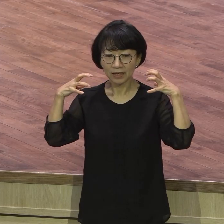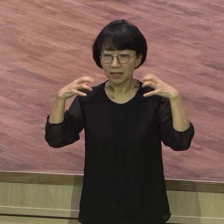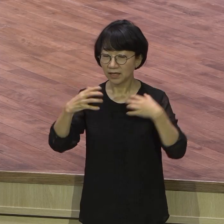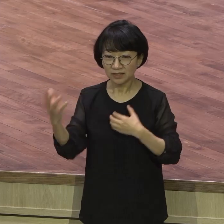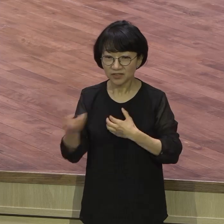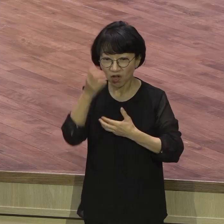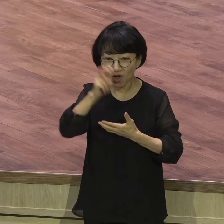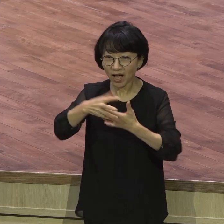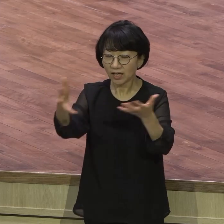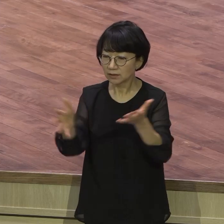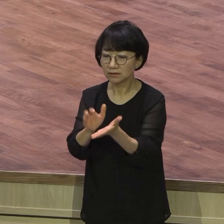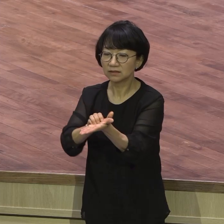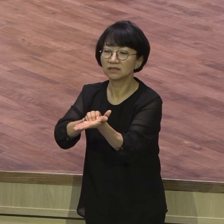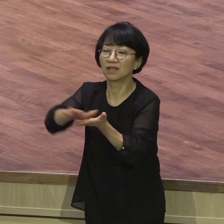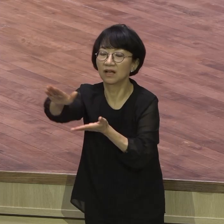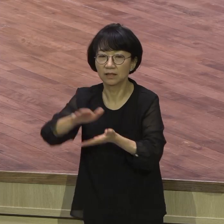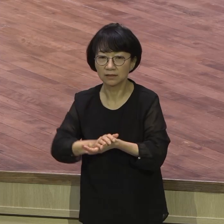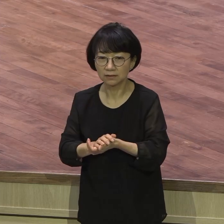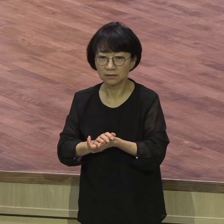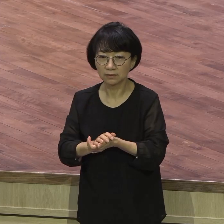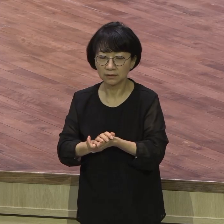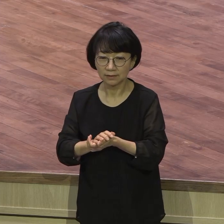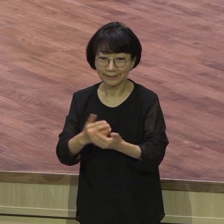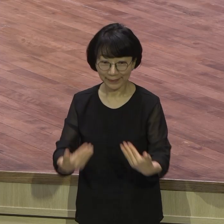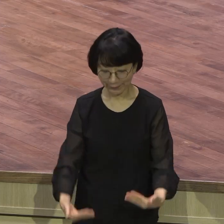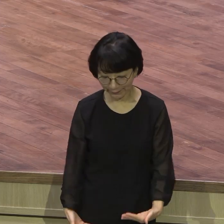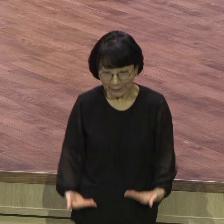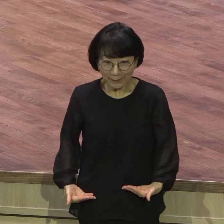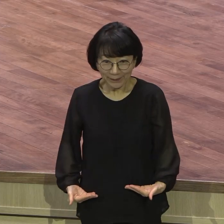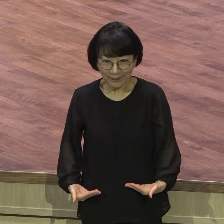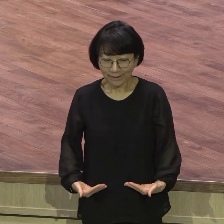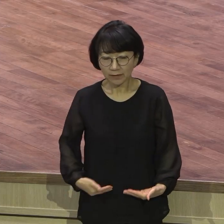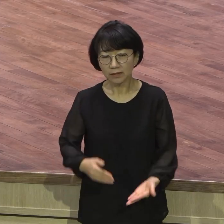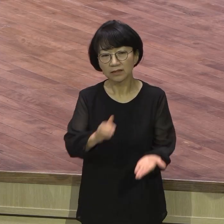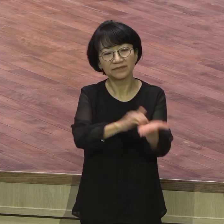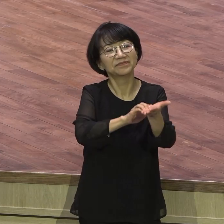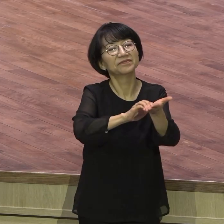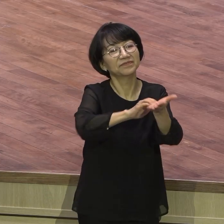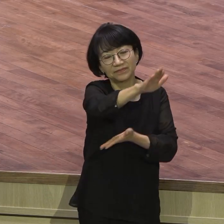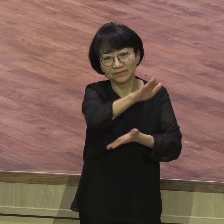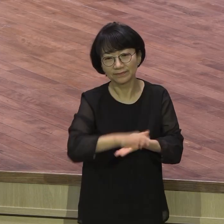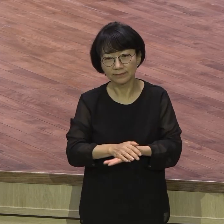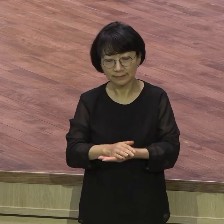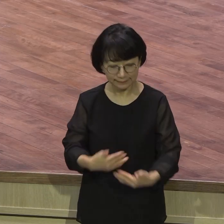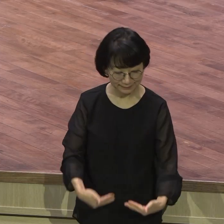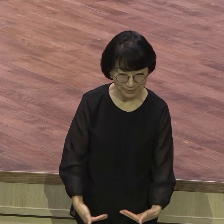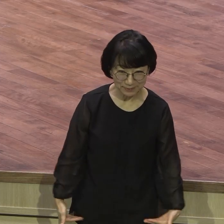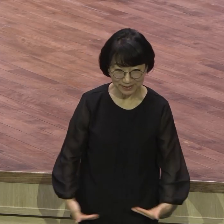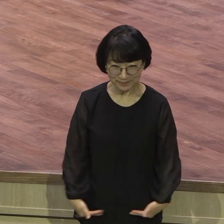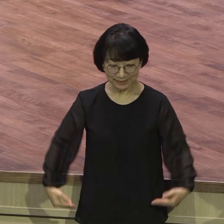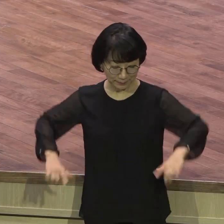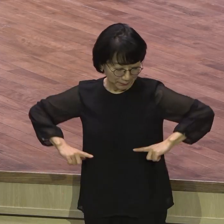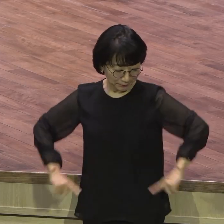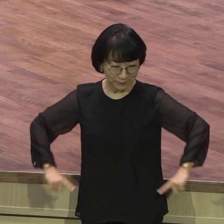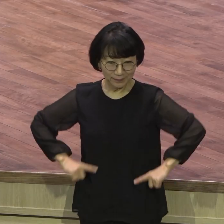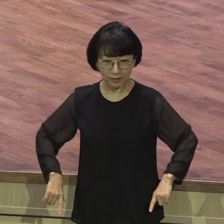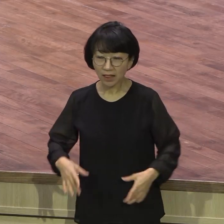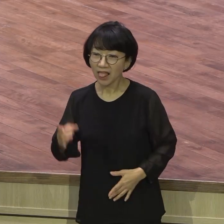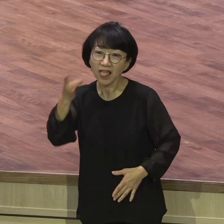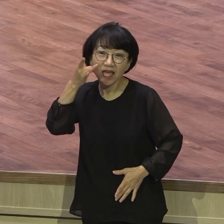성관에 못 써요. 미니 스카트 입고 왔다. 나가야 돼요. 미니 스카트 여자가